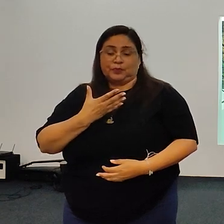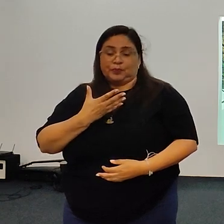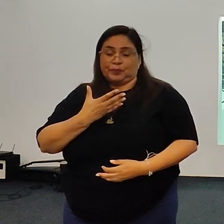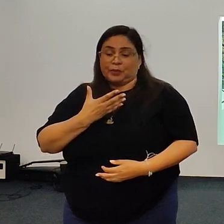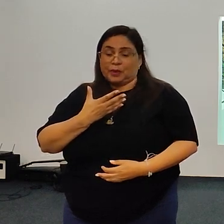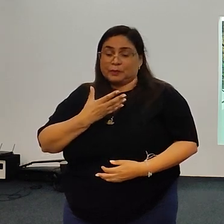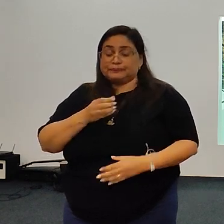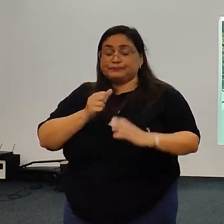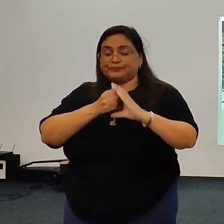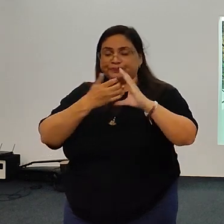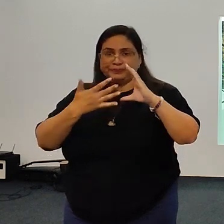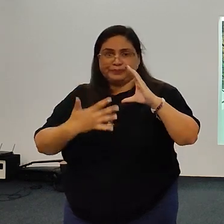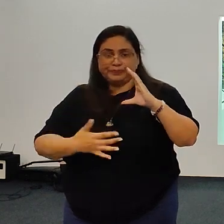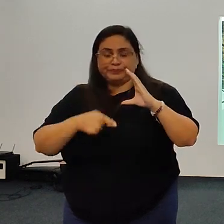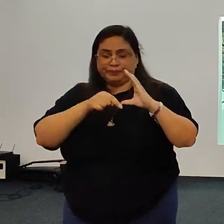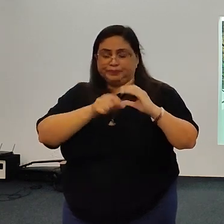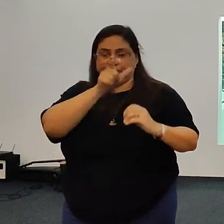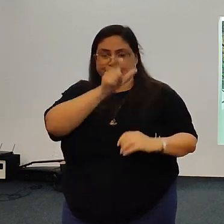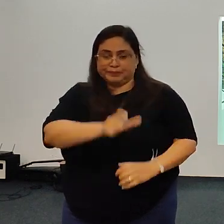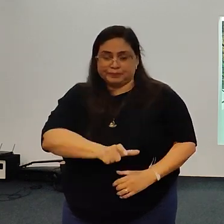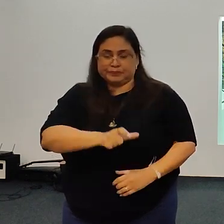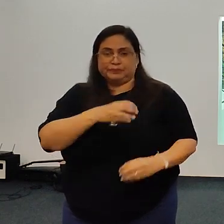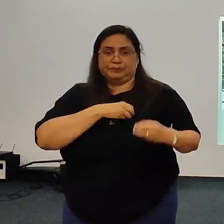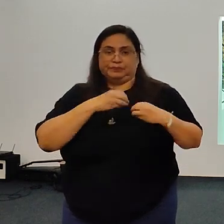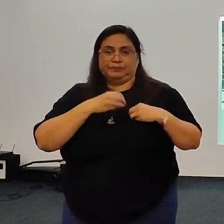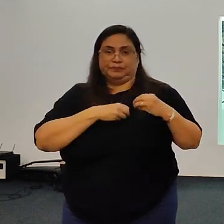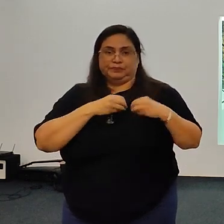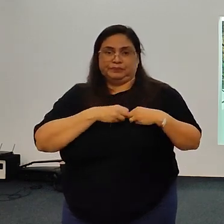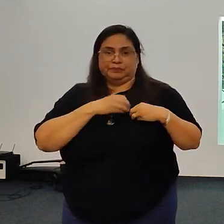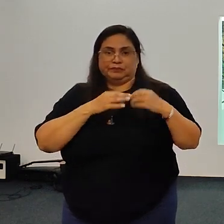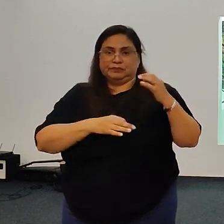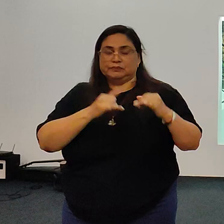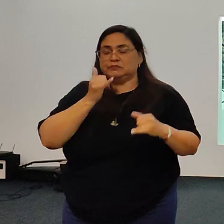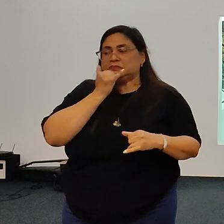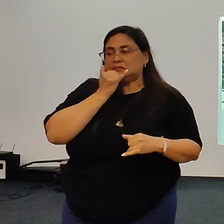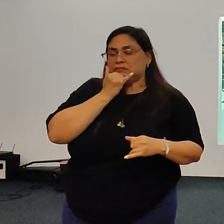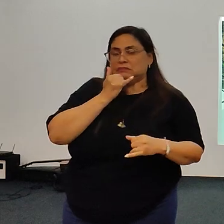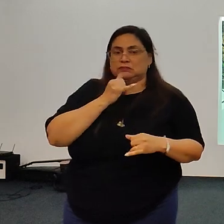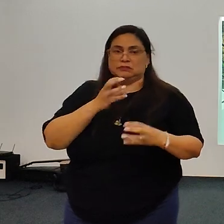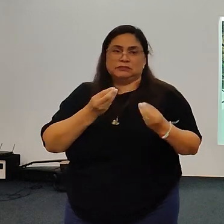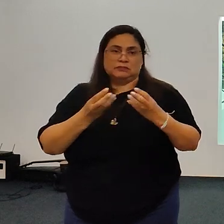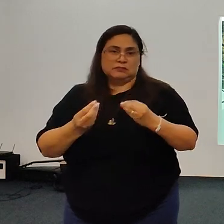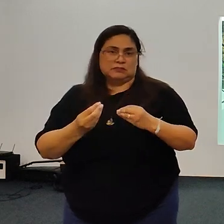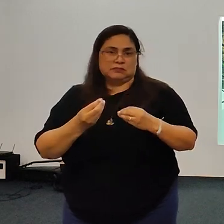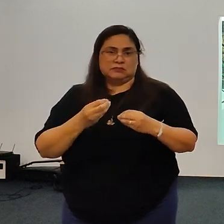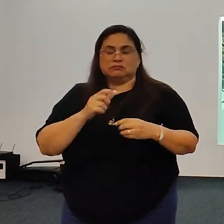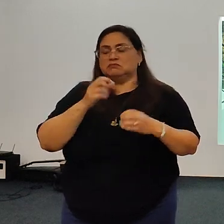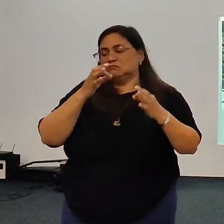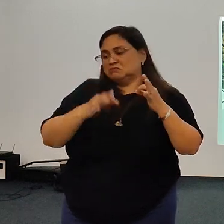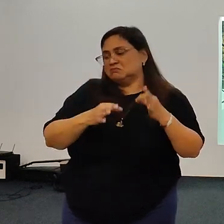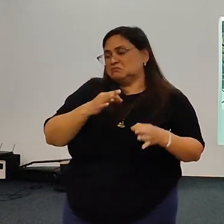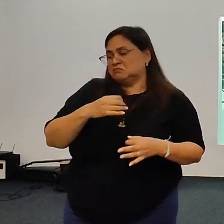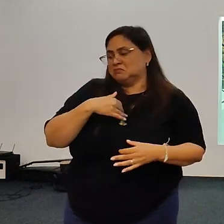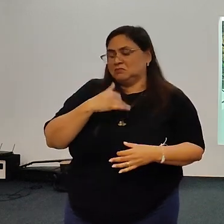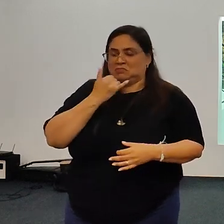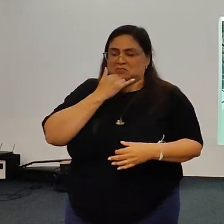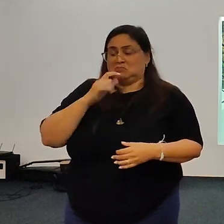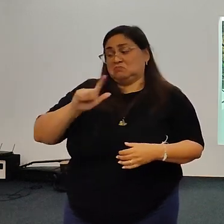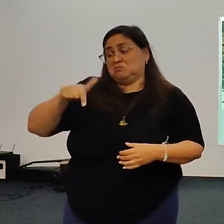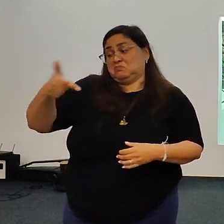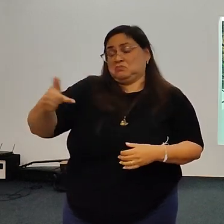Portanto, uma característica de quem vive nas trevas é aquele que se justifica muito. Se você conhece alguém que se justifica muito e acha que